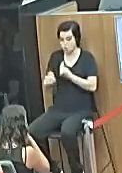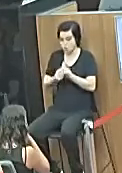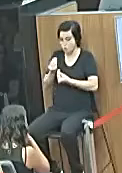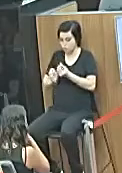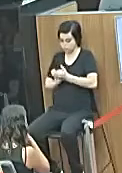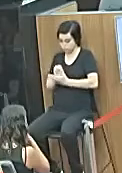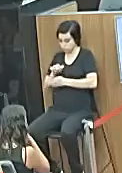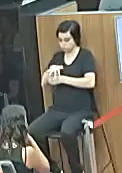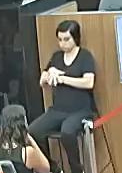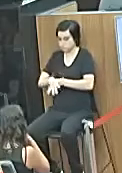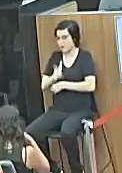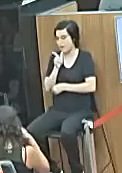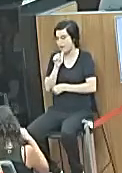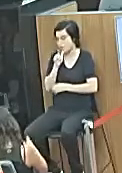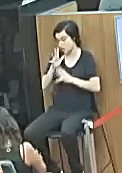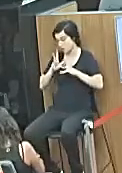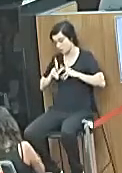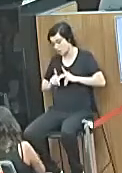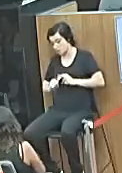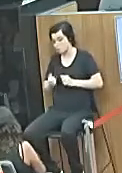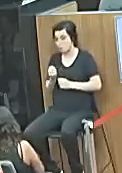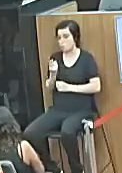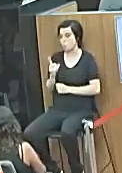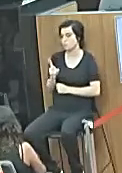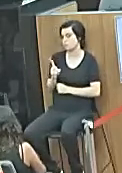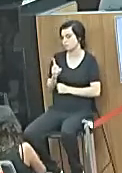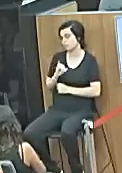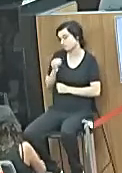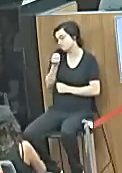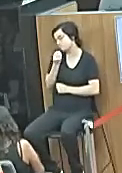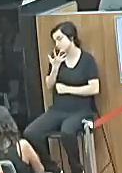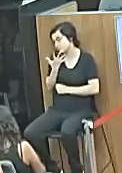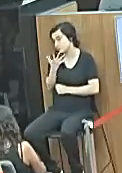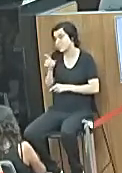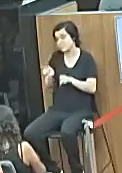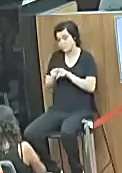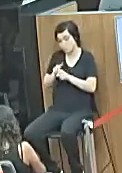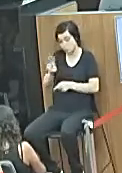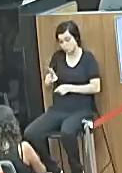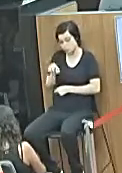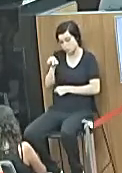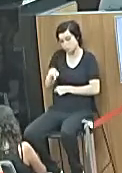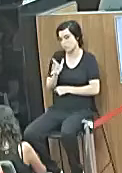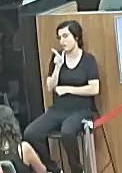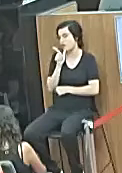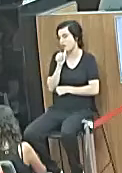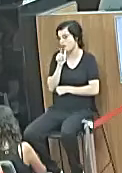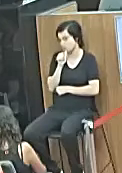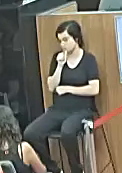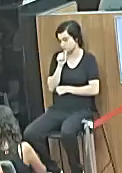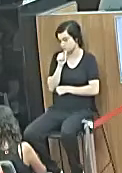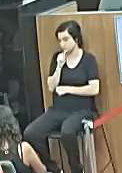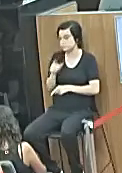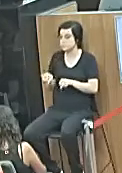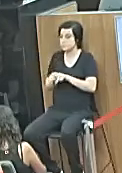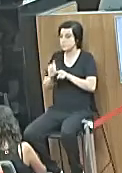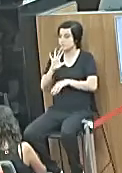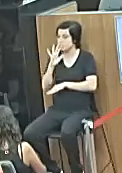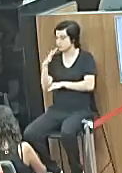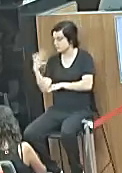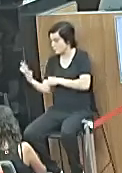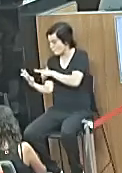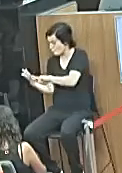em seu entorno e do uso de suas águas o reflorestamento das áreas